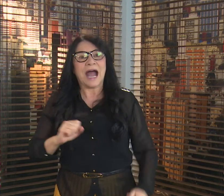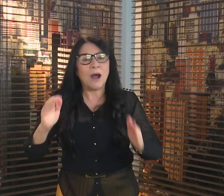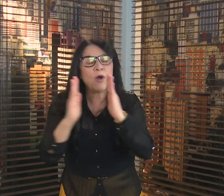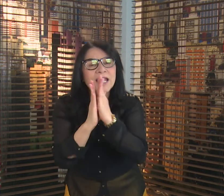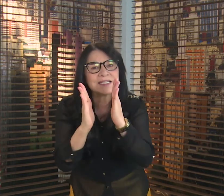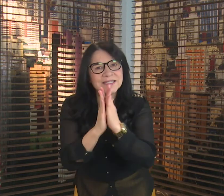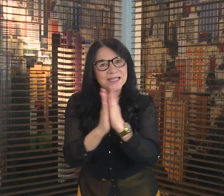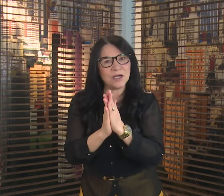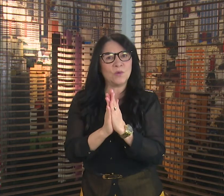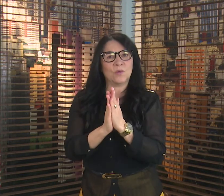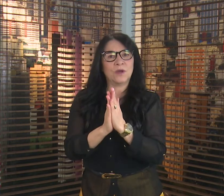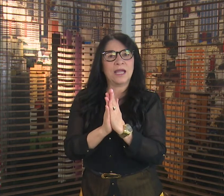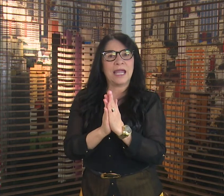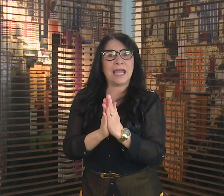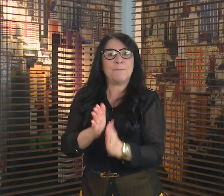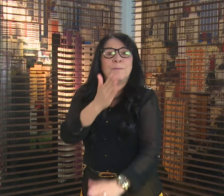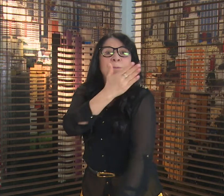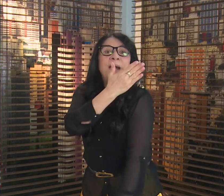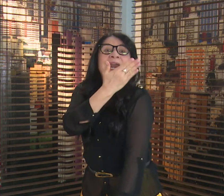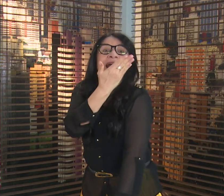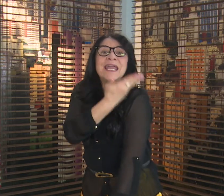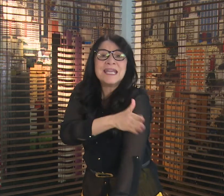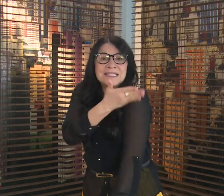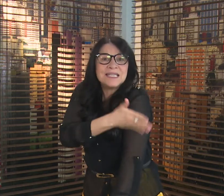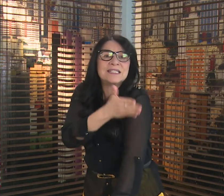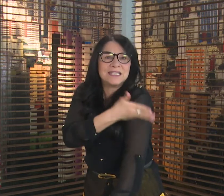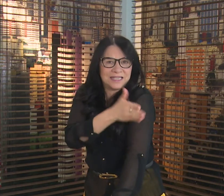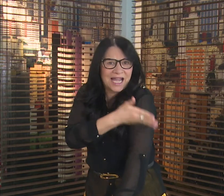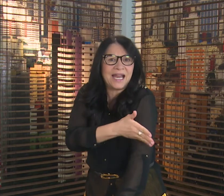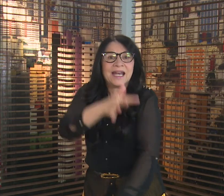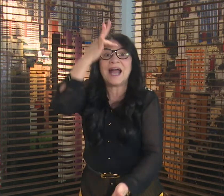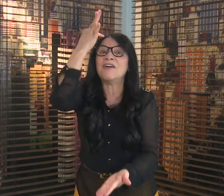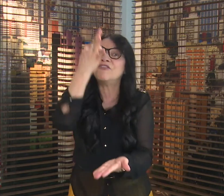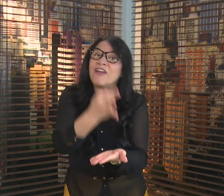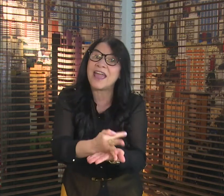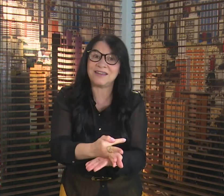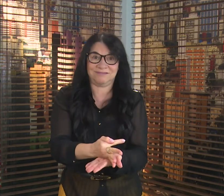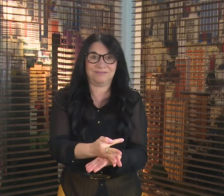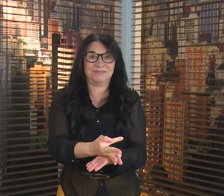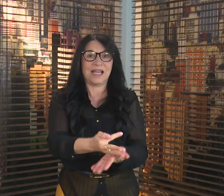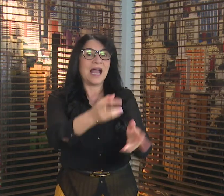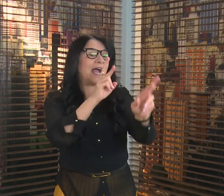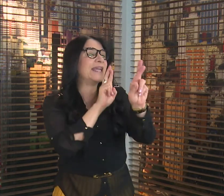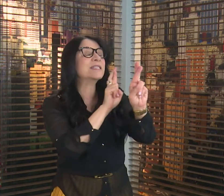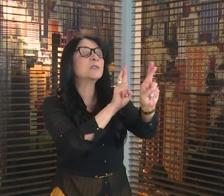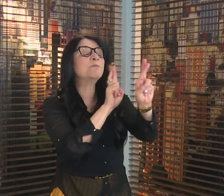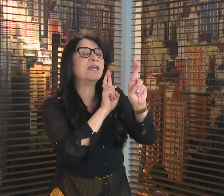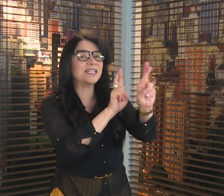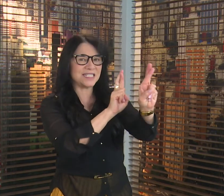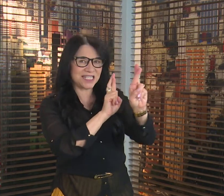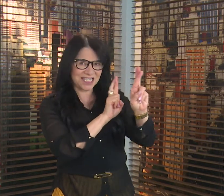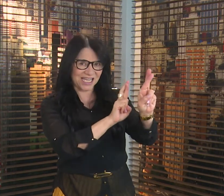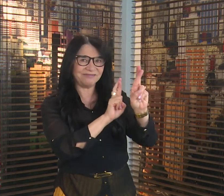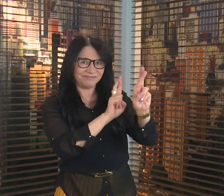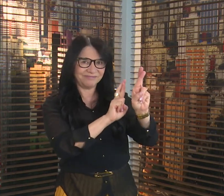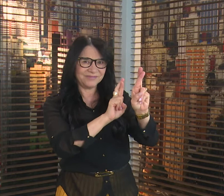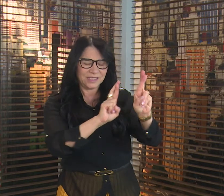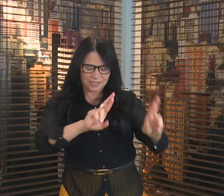A oração é para exercitar a fé, a esperança e